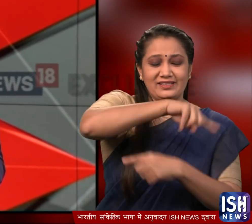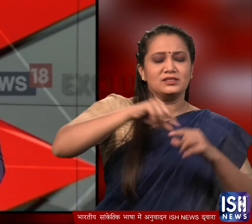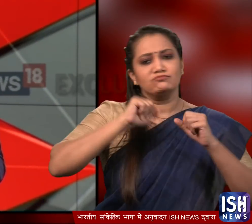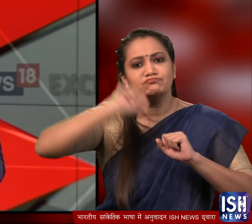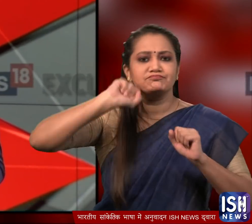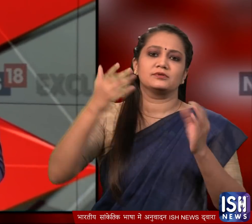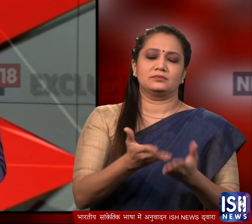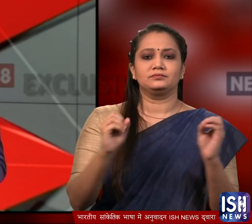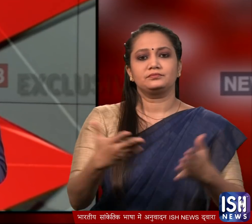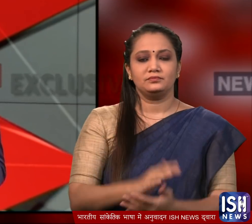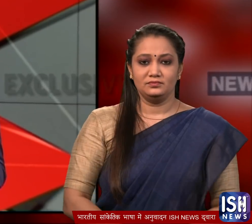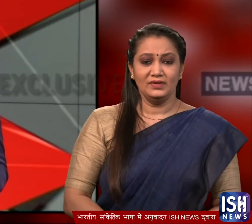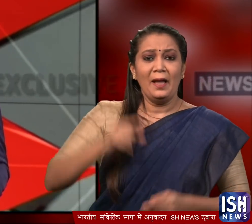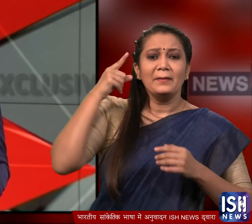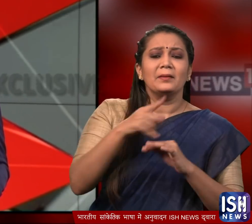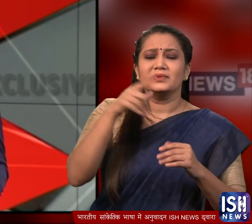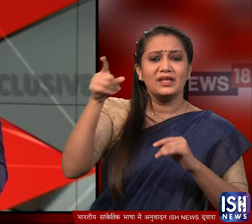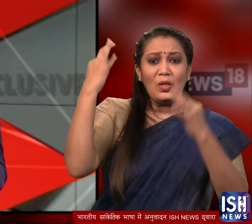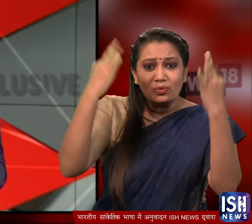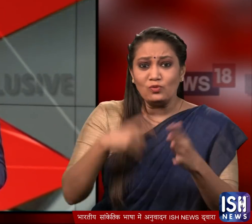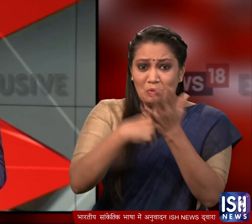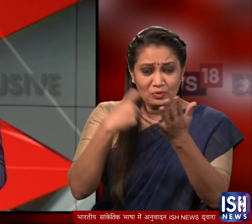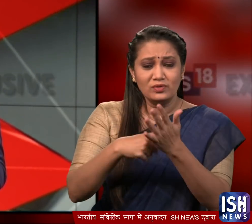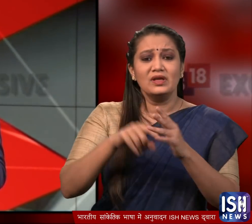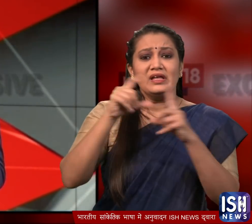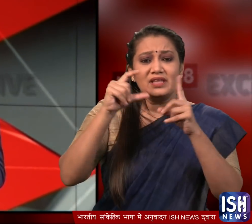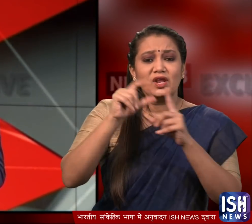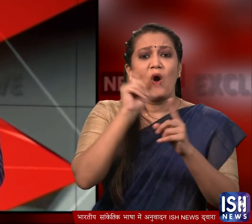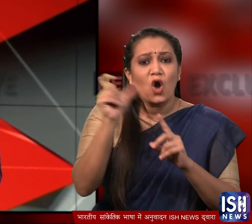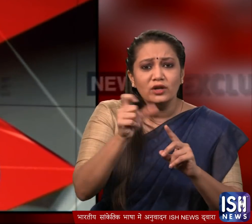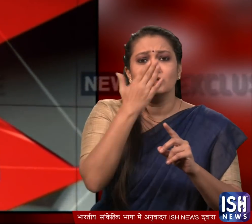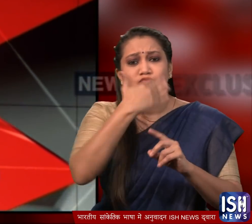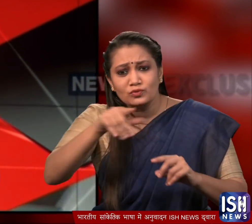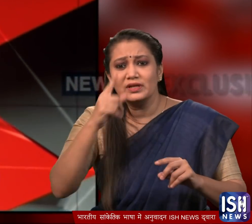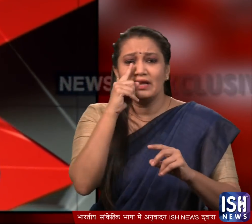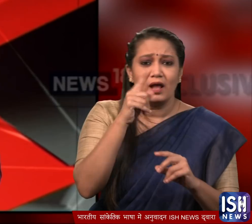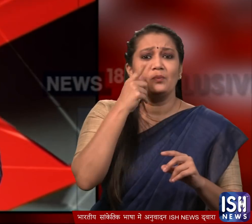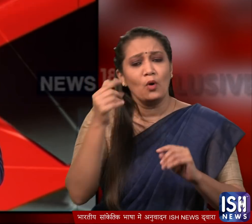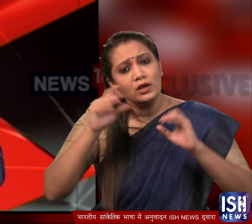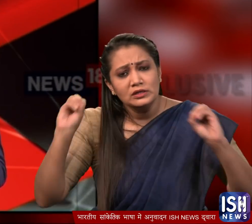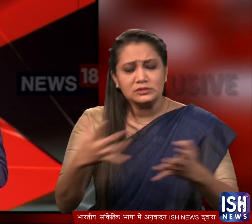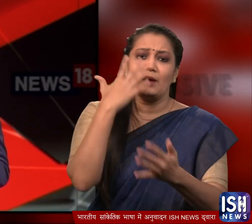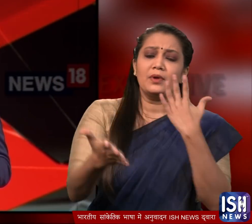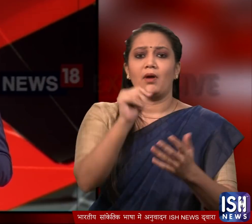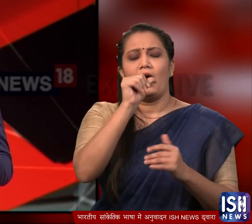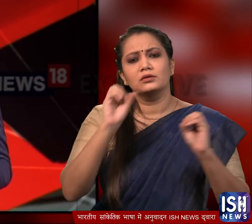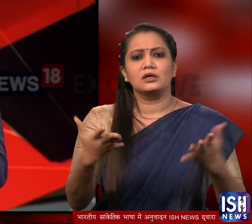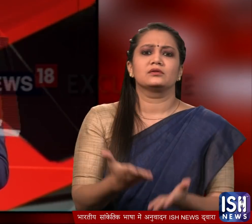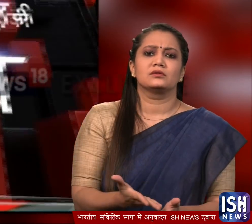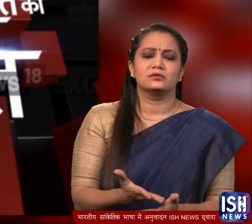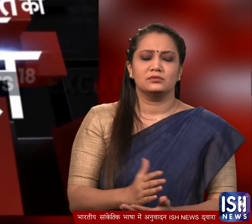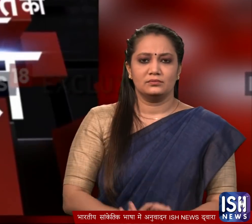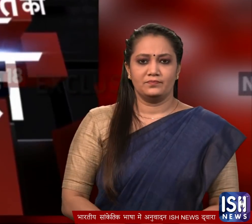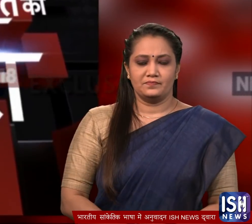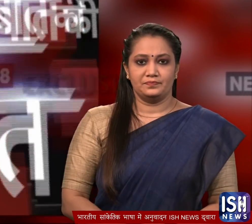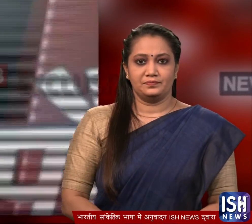के कार्यकर्ता सड़क पर उतर आए। उन्होंने आरोप लगाया कि नई आबकारी नीति से दिल्ली में कॉलेज के छात्र छात्राओं में शराब की लत बढ़ाने की कोशिश की जा